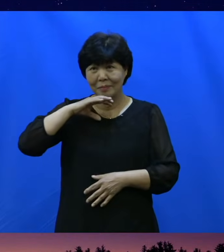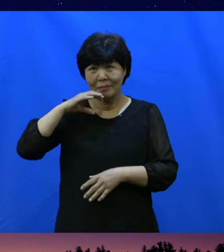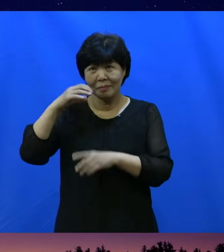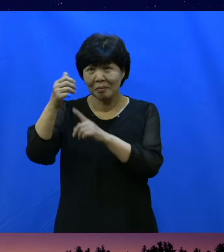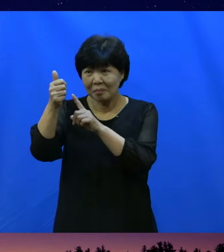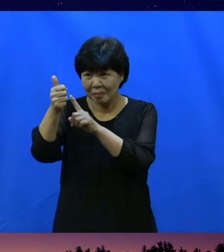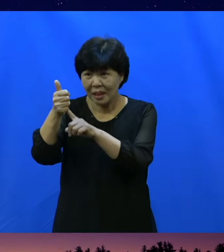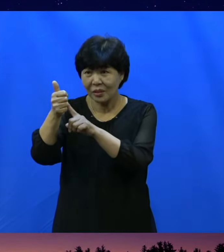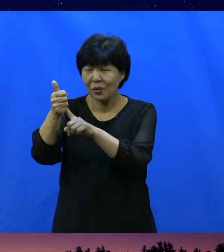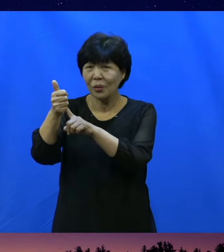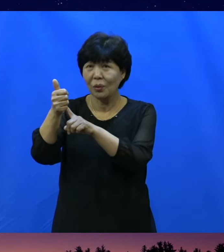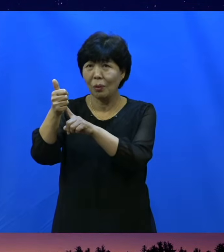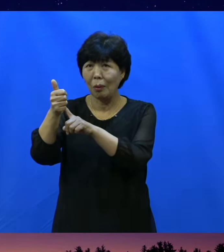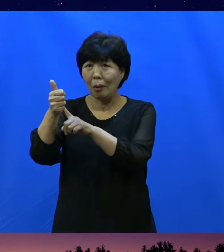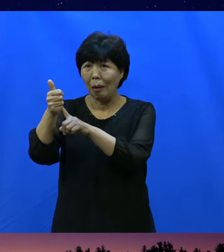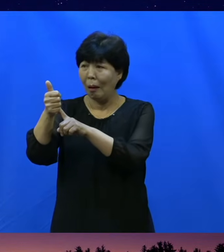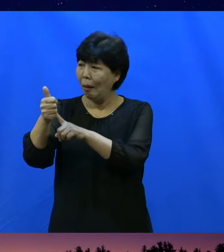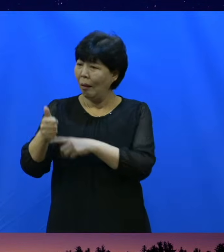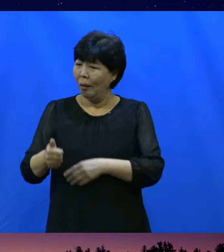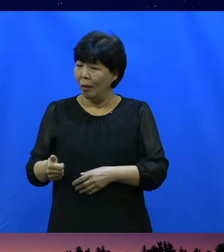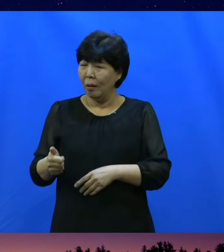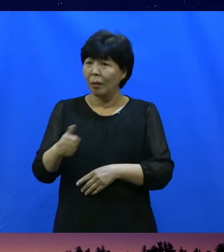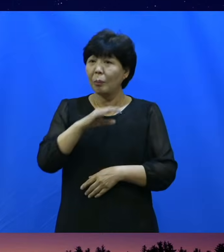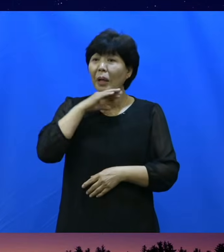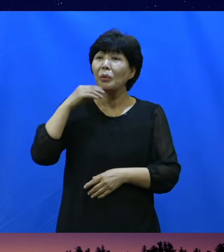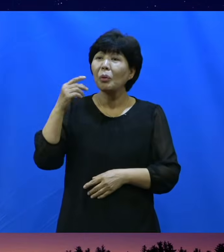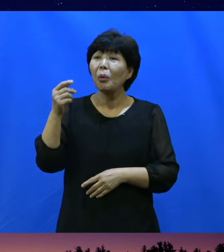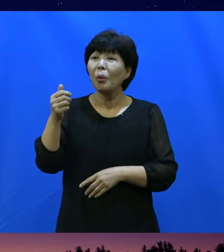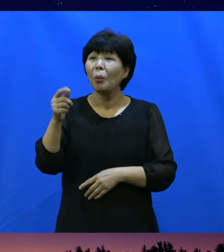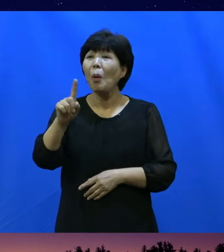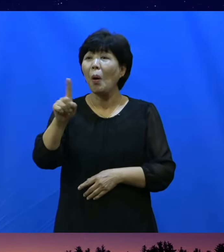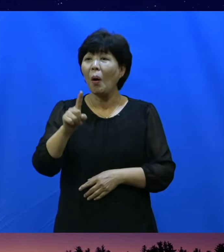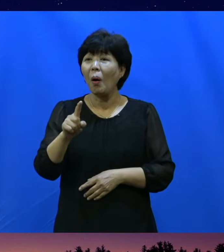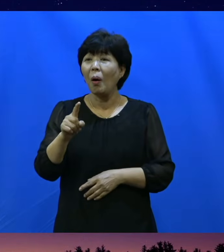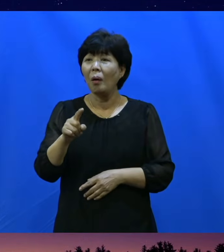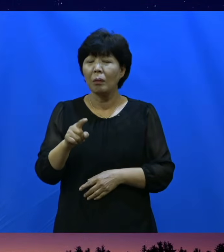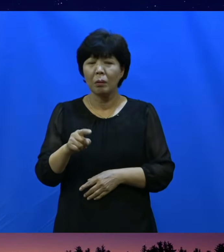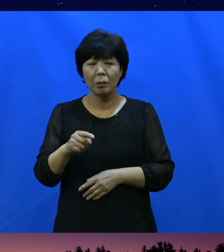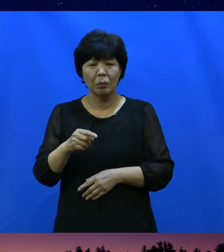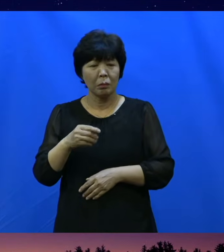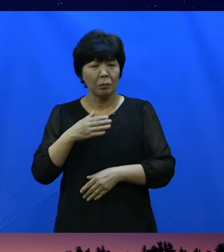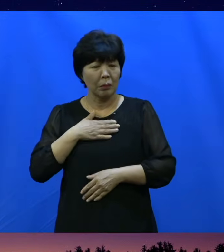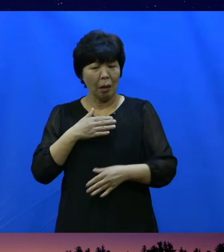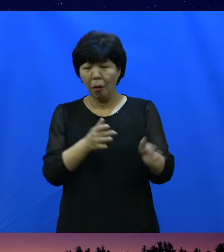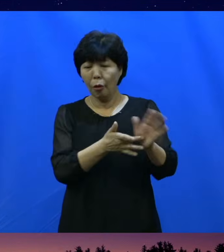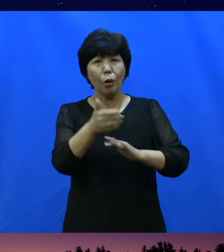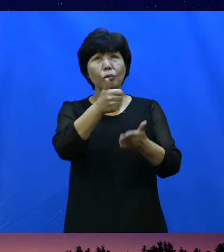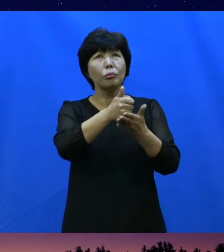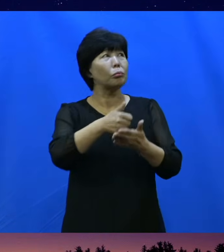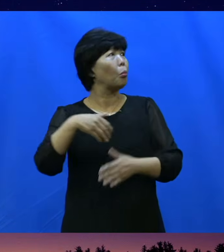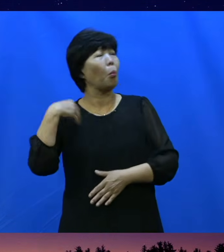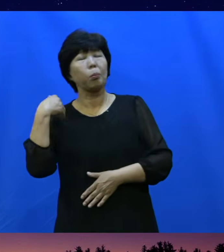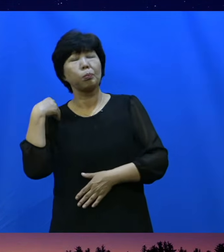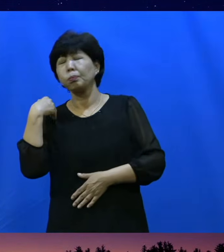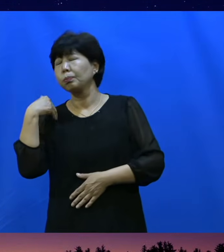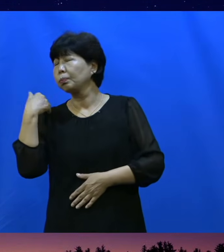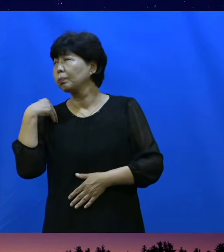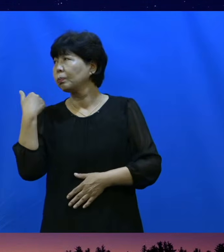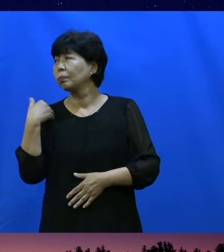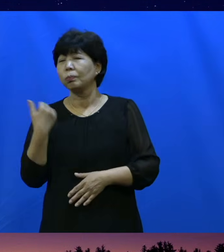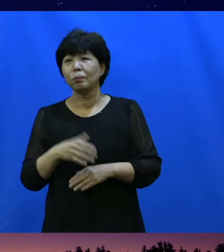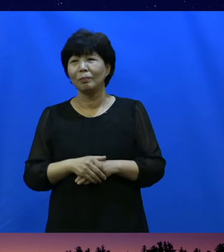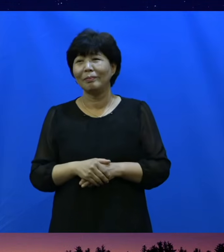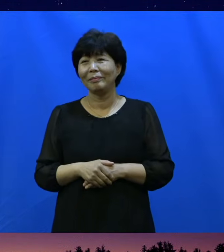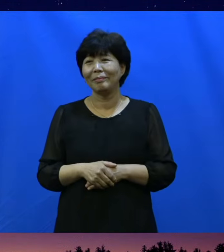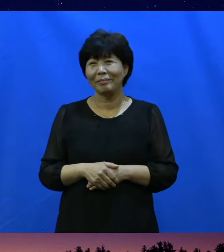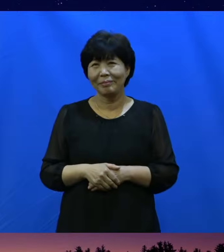바로 예수님의 눈앞에서, 그것도 예수님이 가야바의 그 뜰에서 재판받고 있는 바로 그